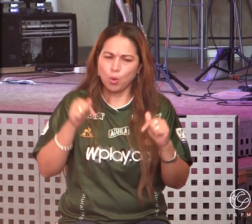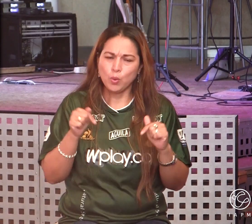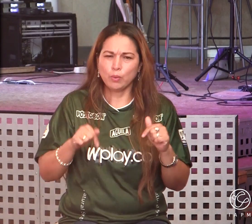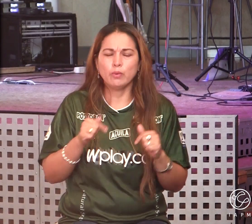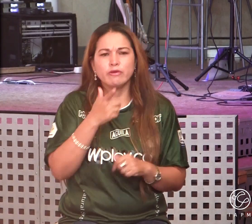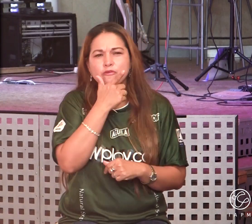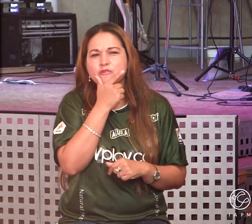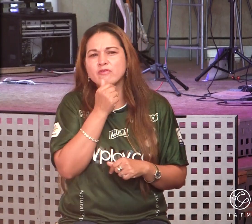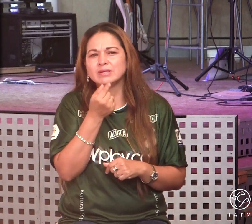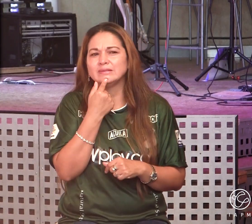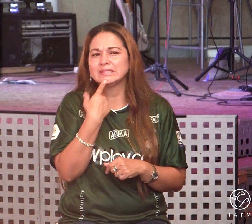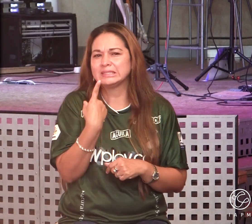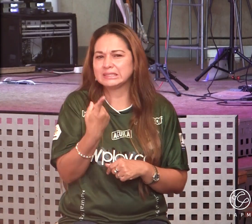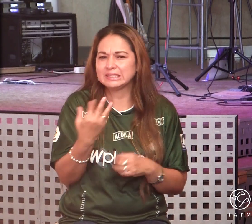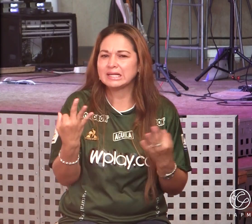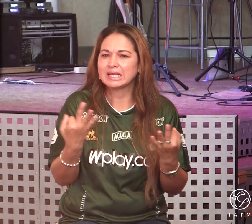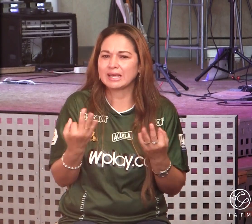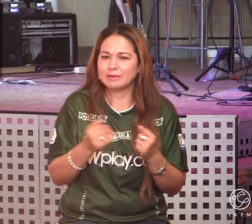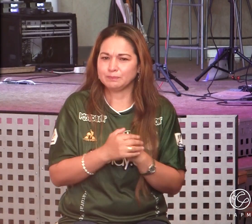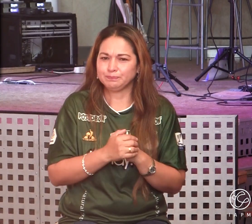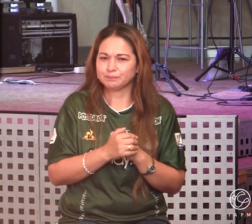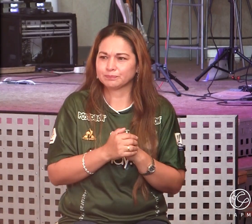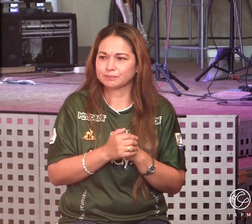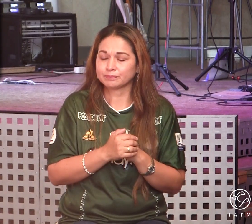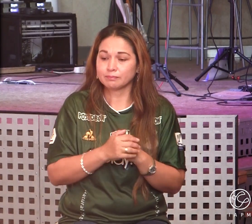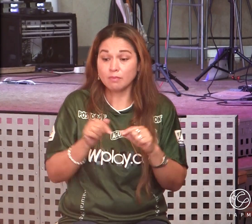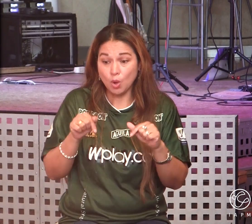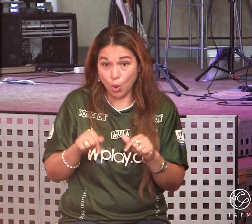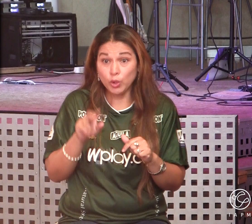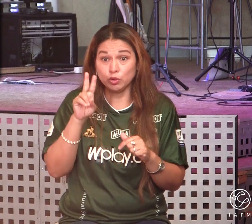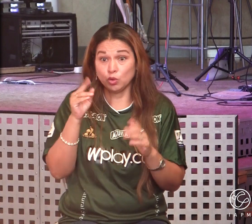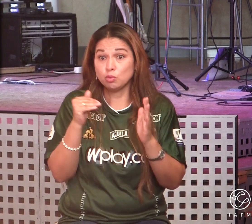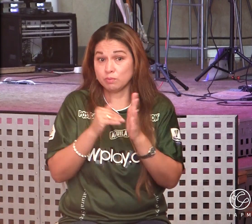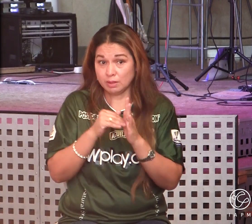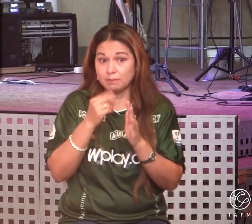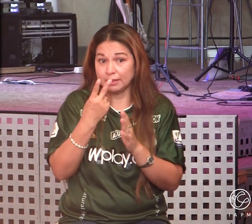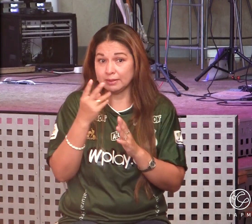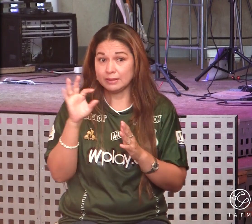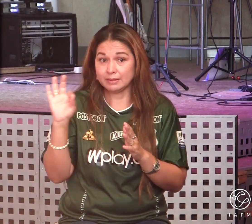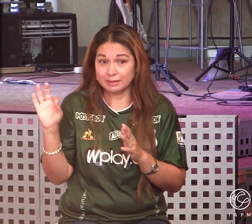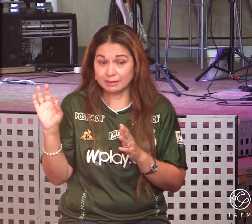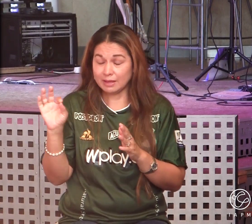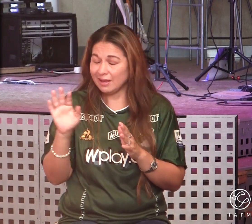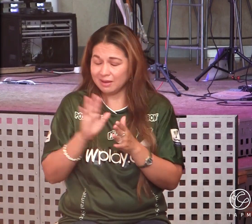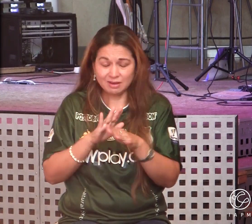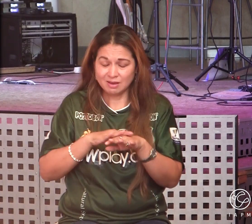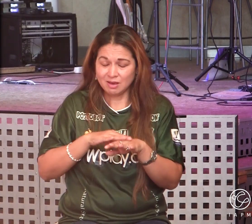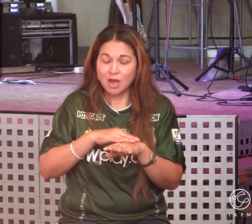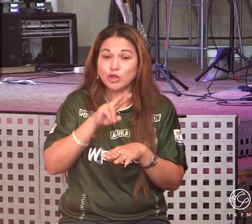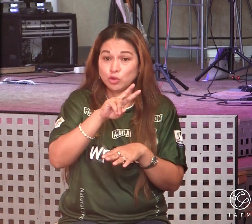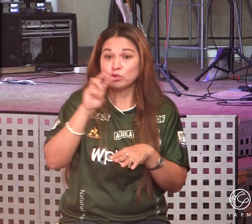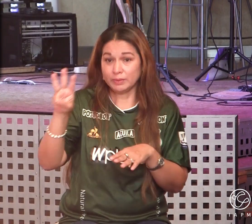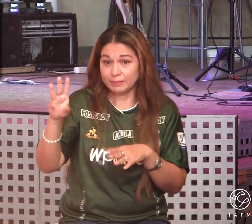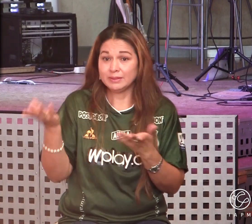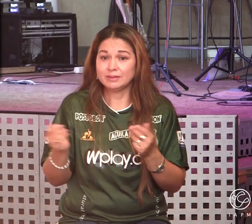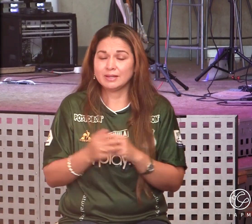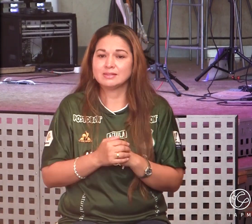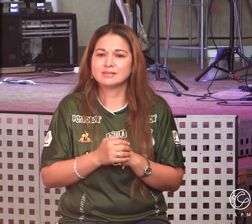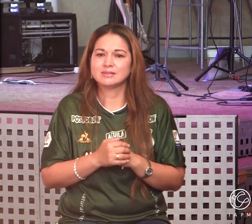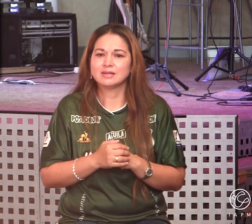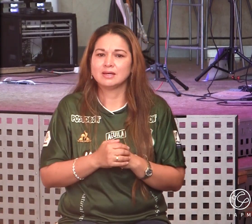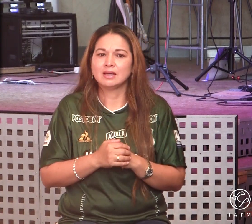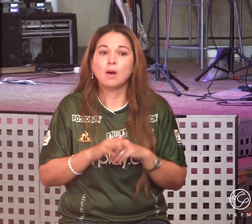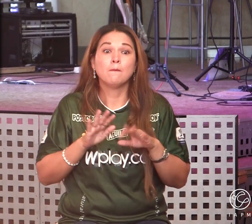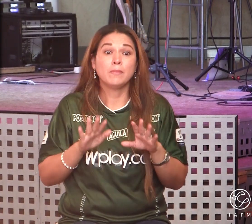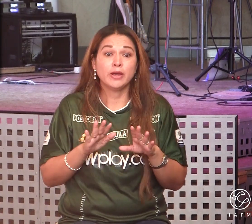algunas cosas, pero en el 2020 quizá no lo era. Un ejemplo curioso que tenemos en Colombia es que un video